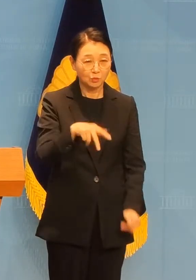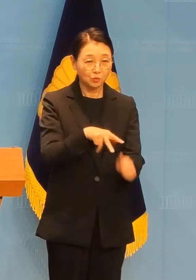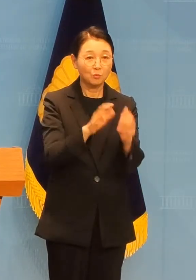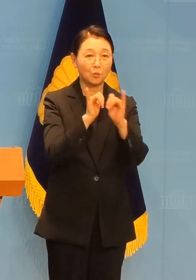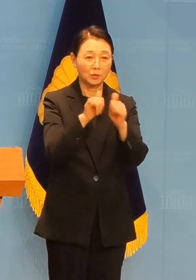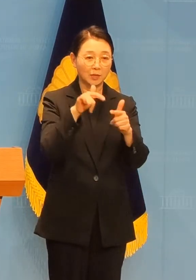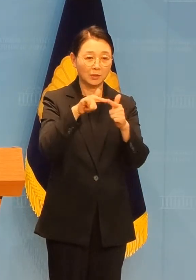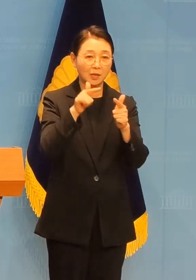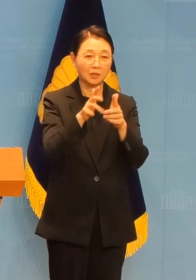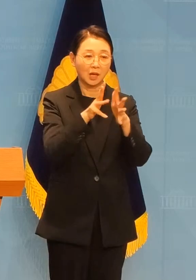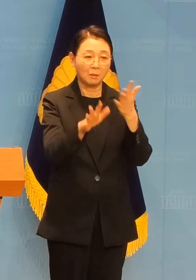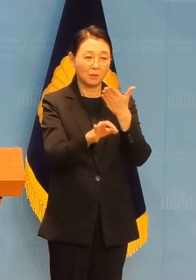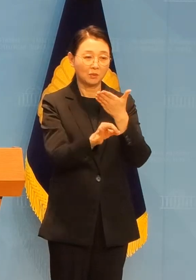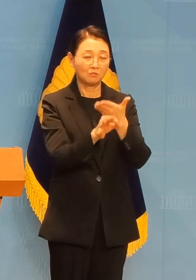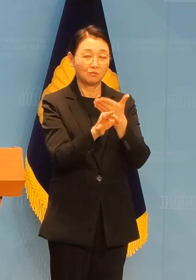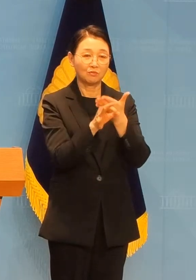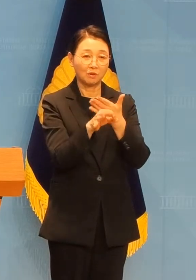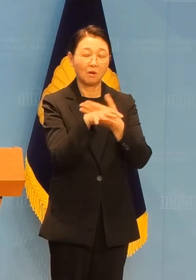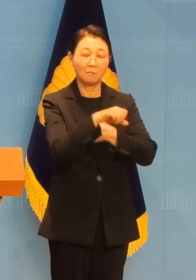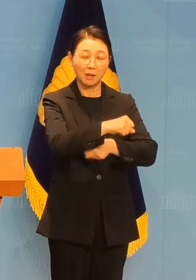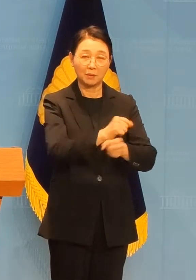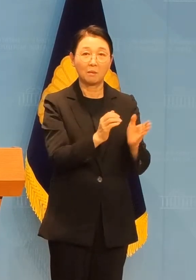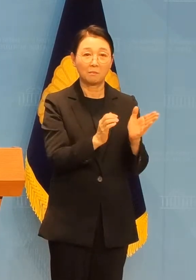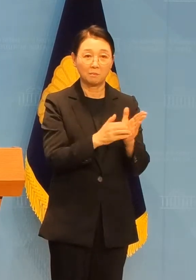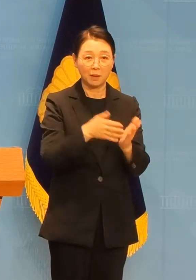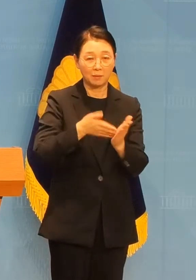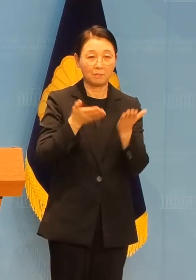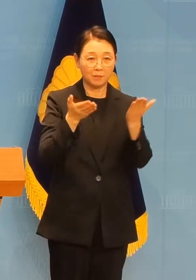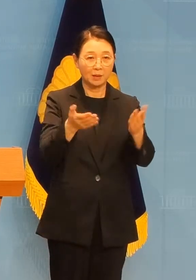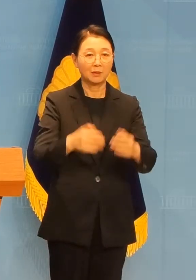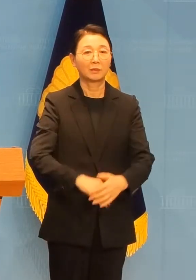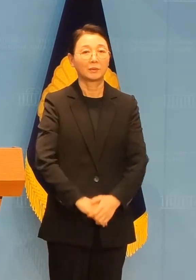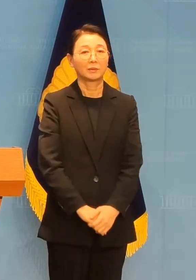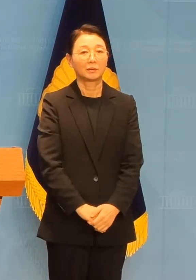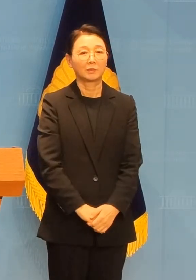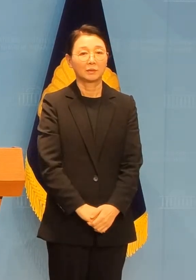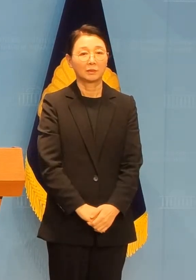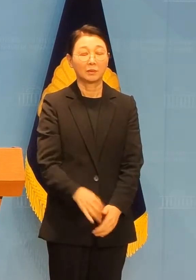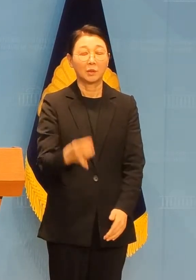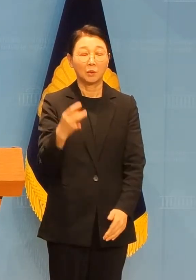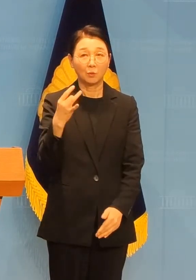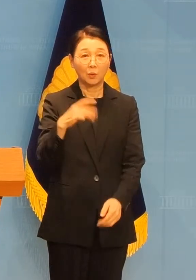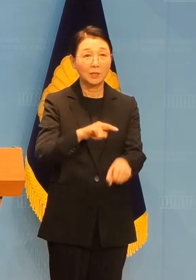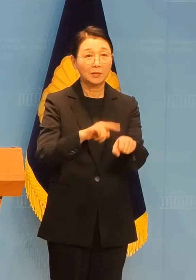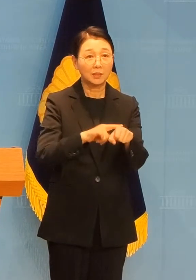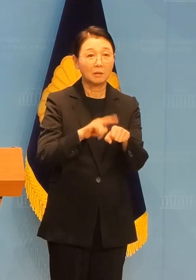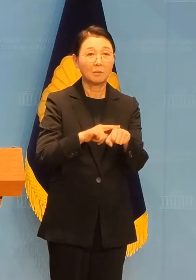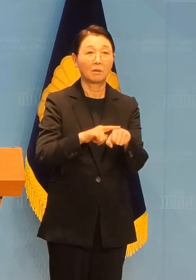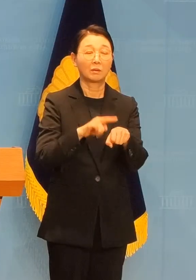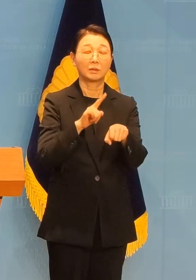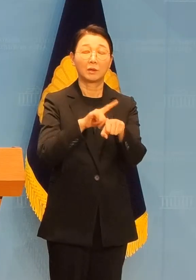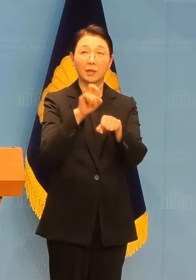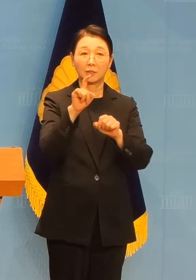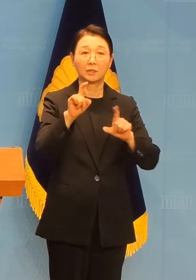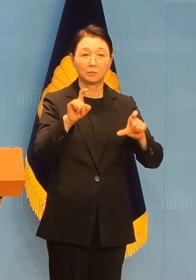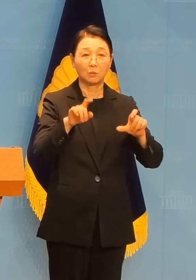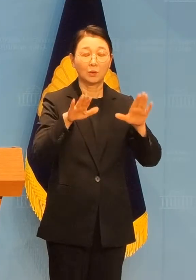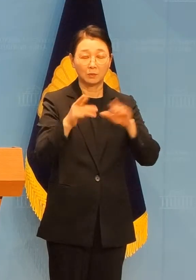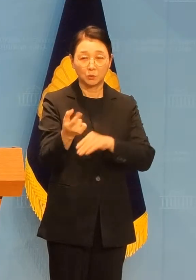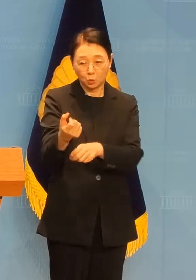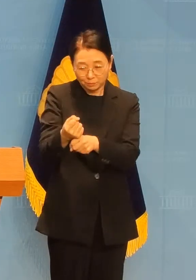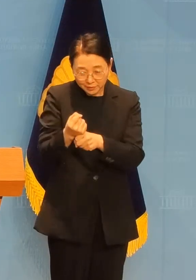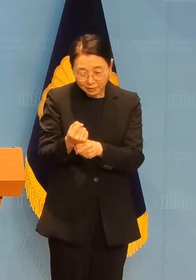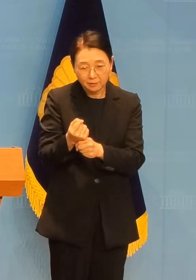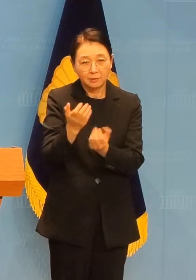부정 청약과 관련돼서 잠시 후에 오늘 브리핑을 진행하겠습니다. 원래 예고한 시간은 15분인데요. 그냥 조금